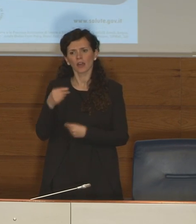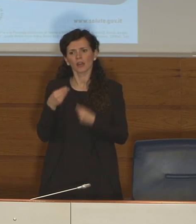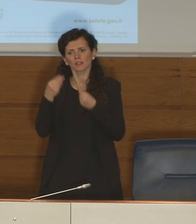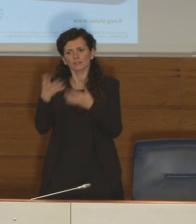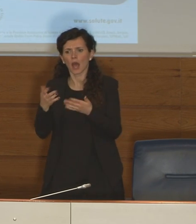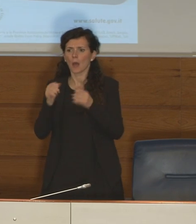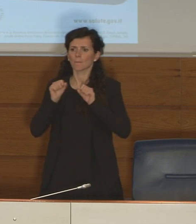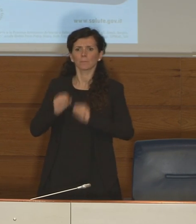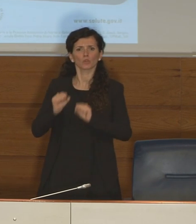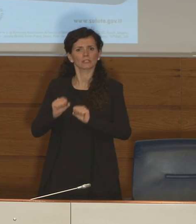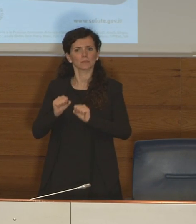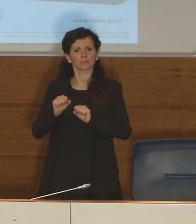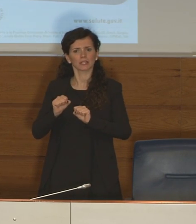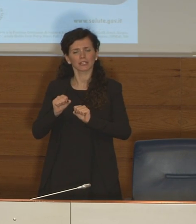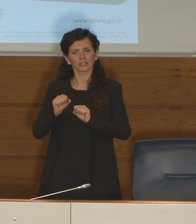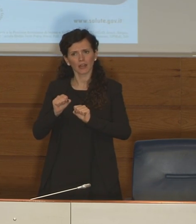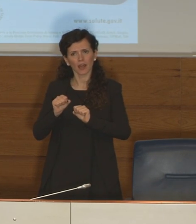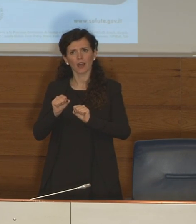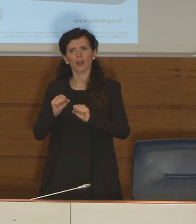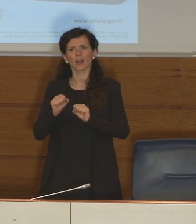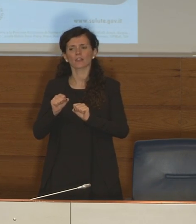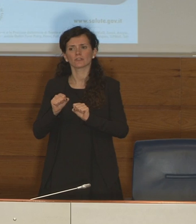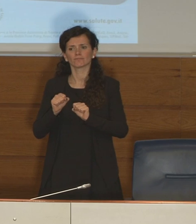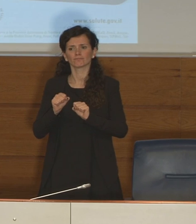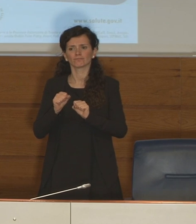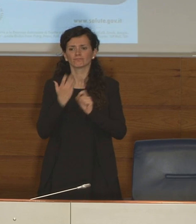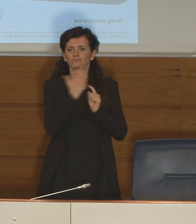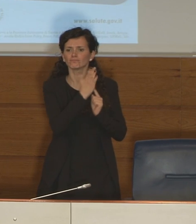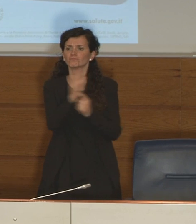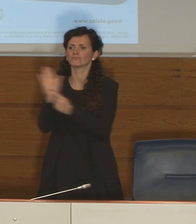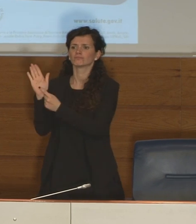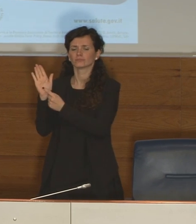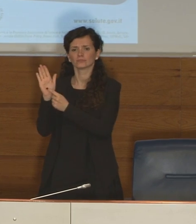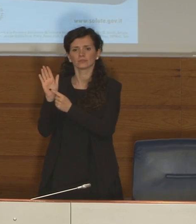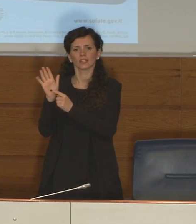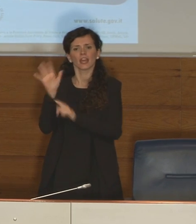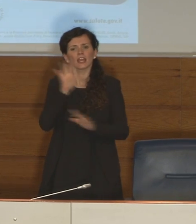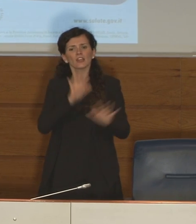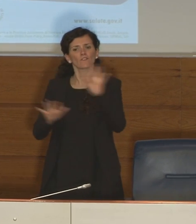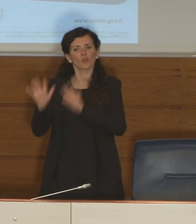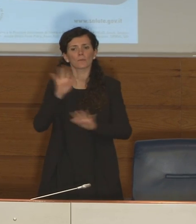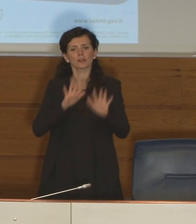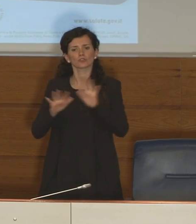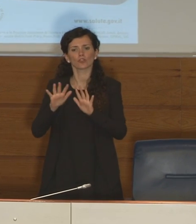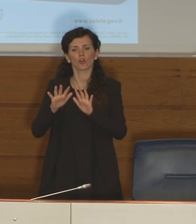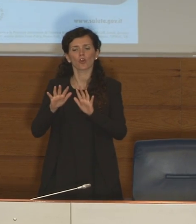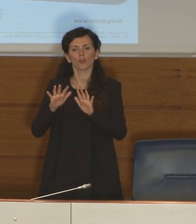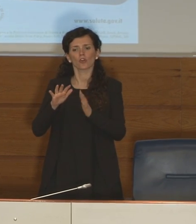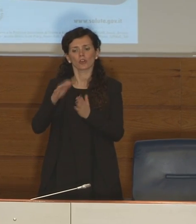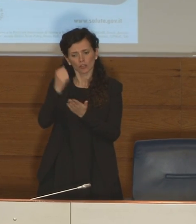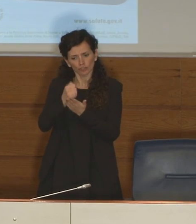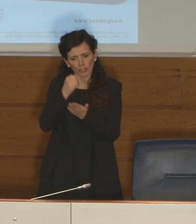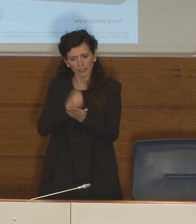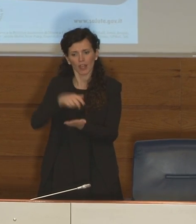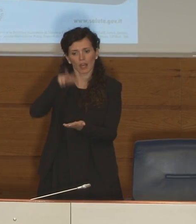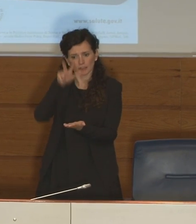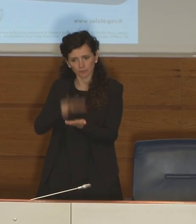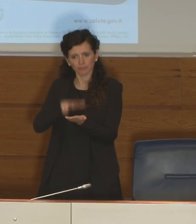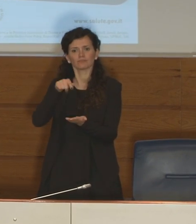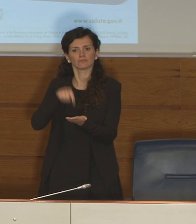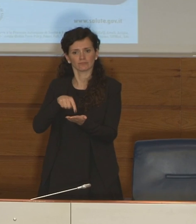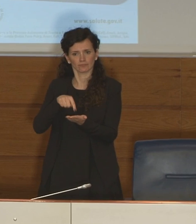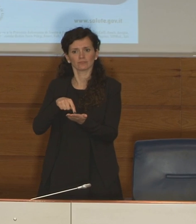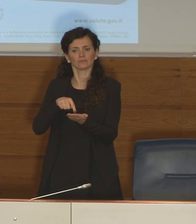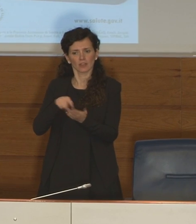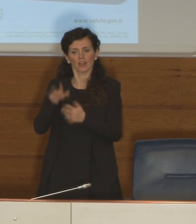mettere in evidenza la informazione certificata di informazione attendibile rispetto